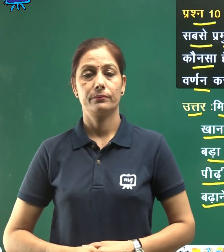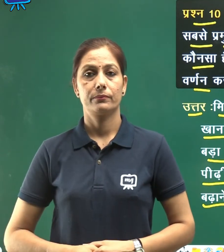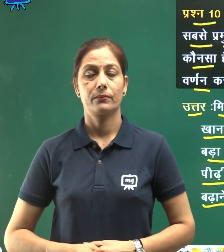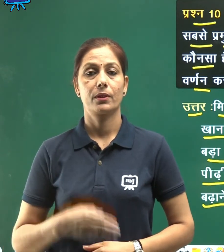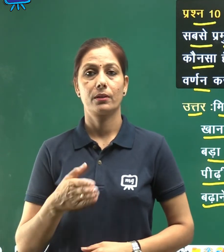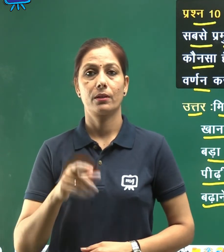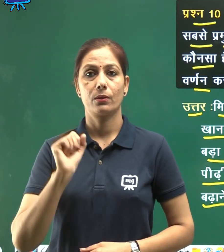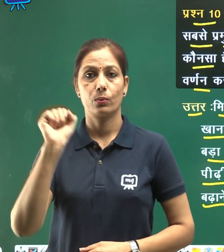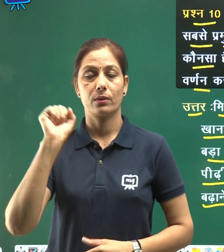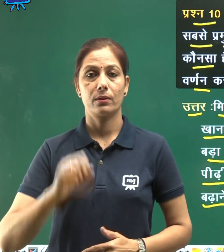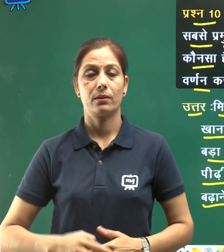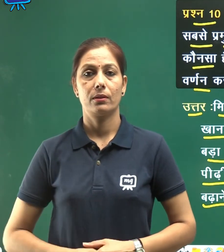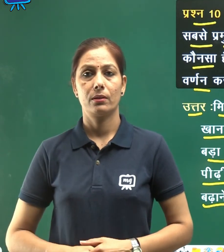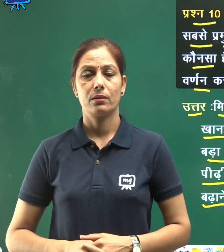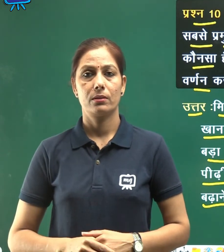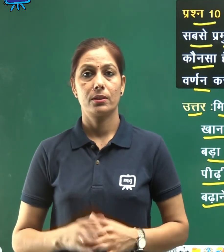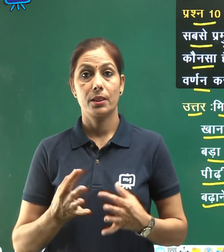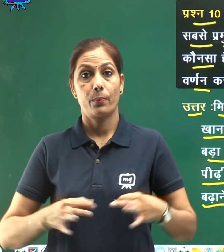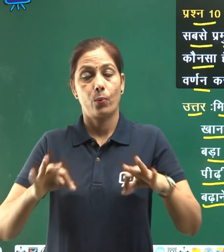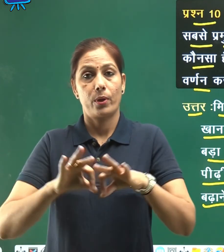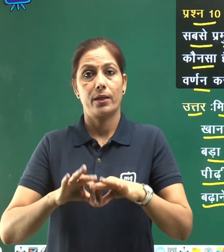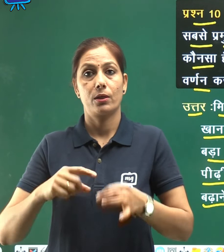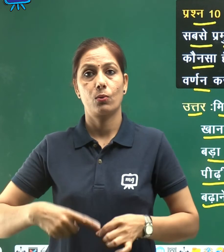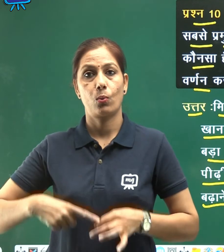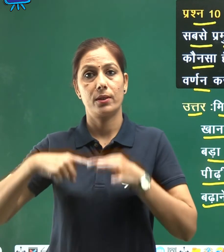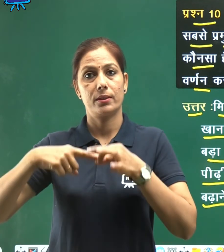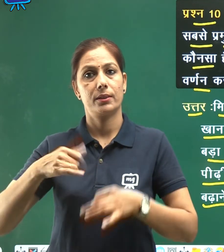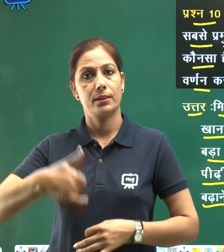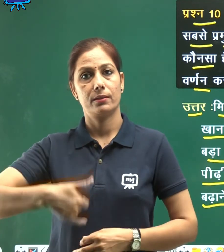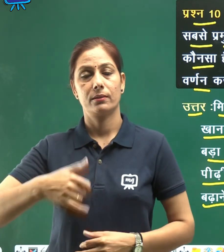यह उनका सबसे प्रमुख गुण था।